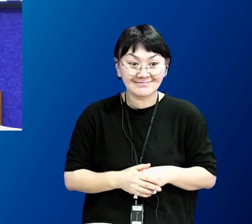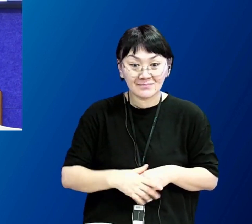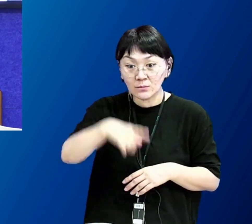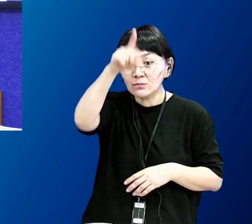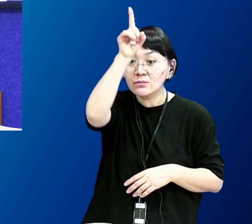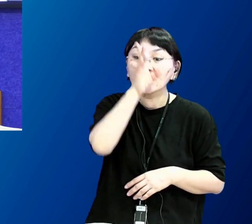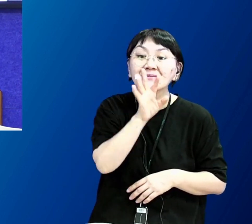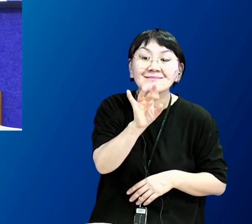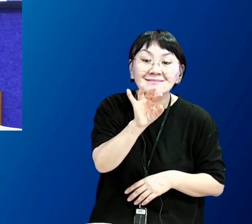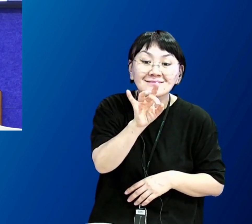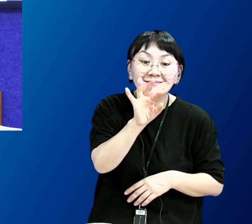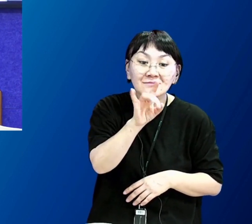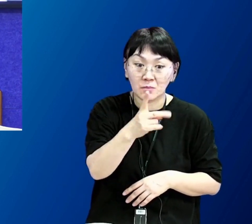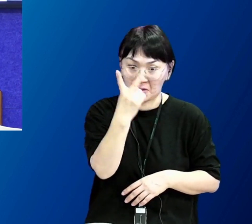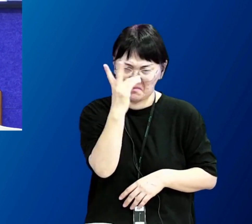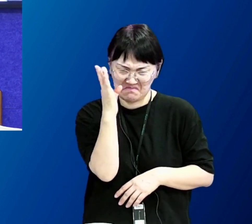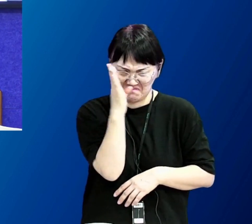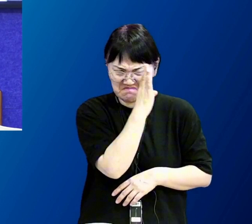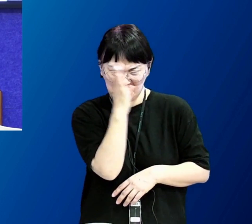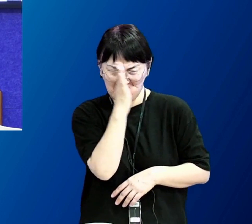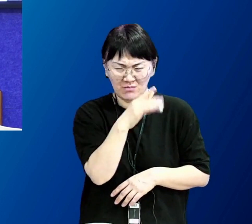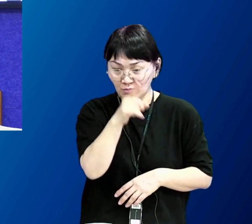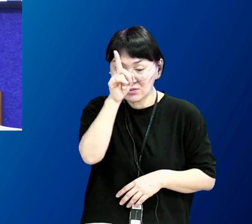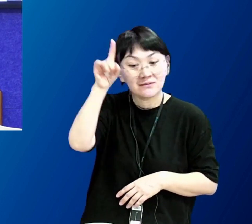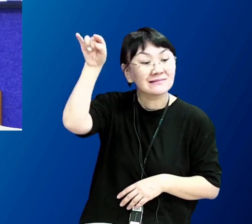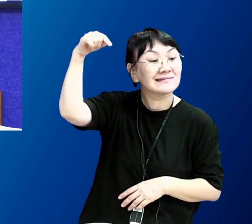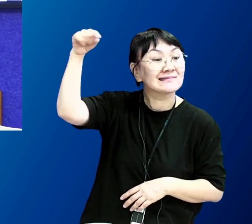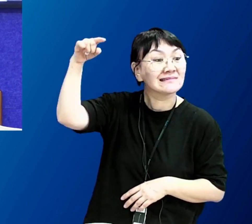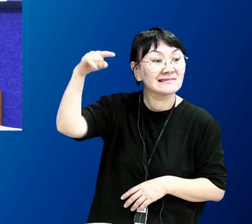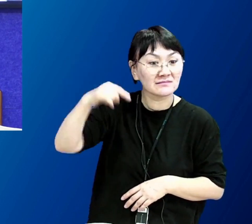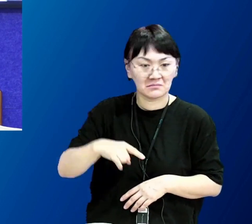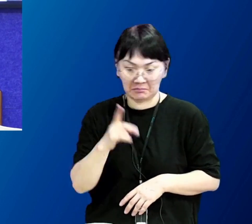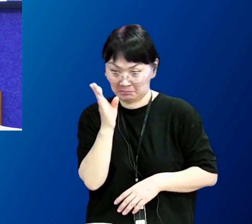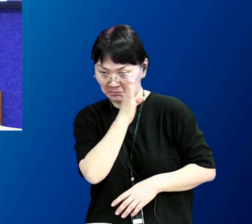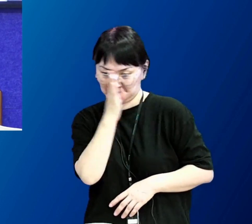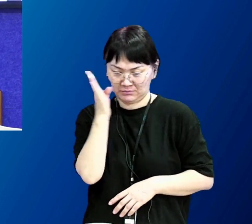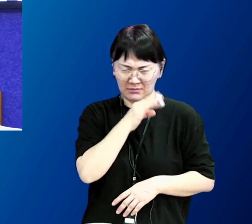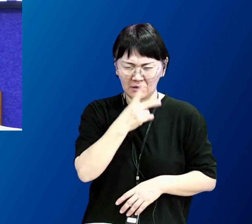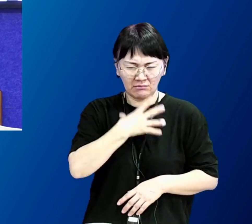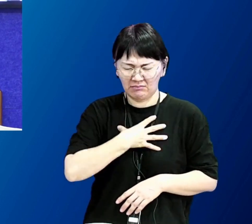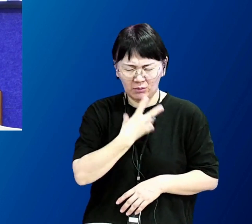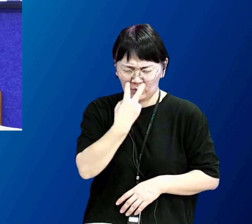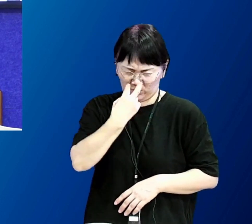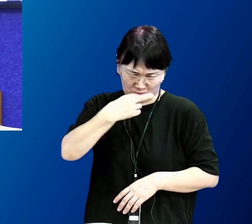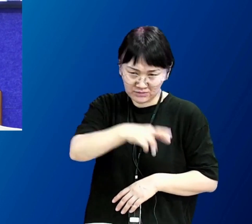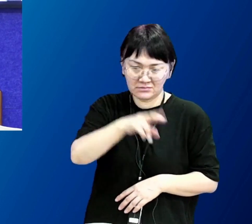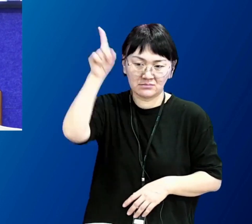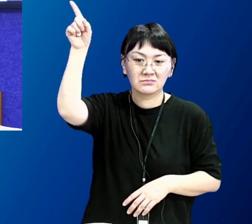гинэ хоёр санаатай хүмүүсийг яад гинэ үзэн яддаг гэж хэлсэн байгаа ч тийм